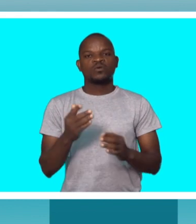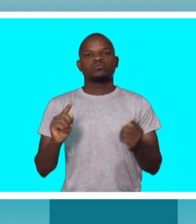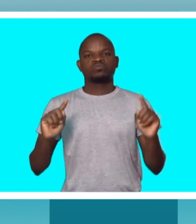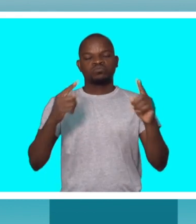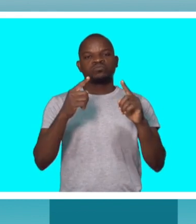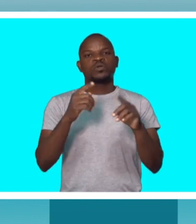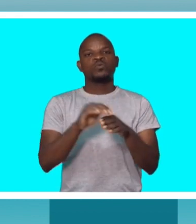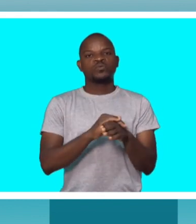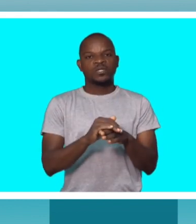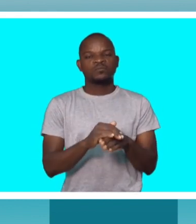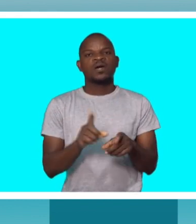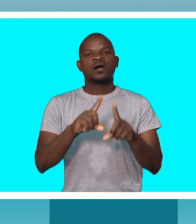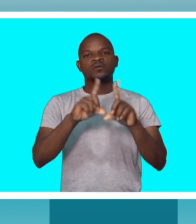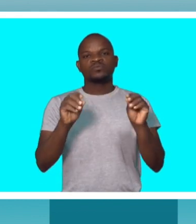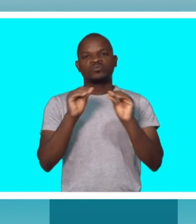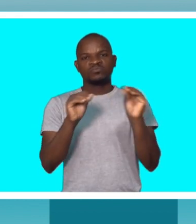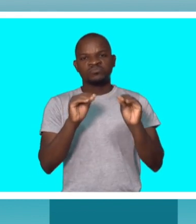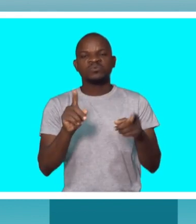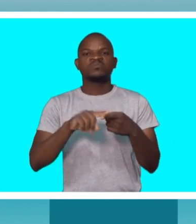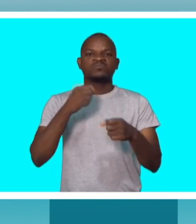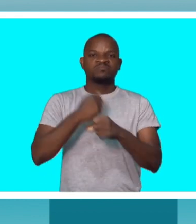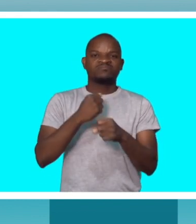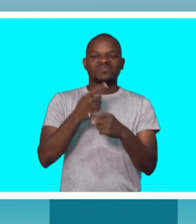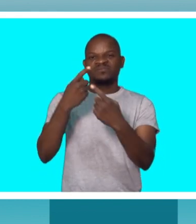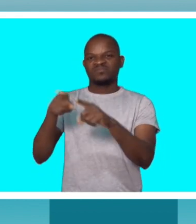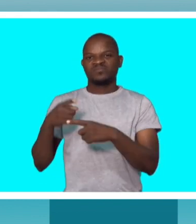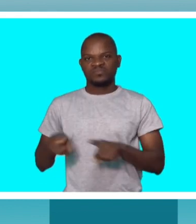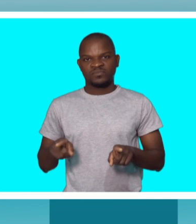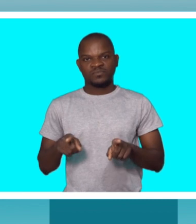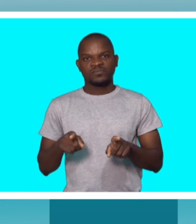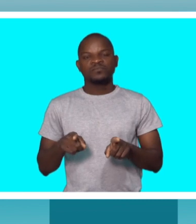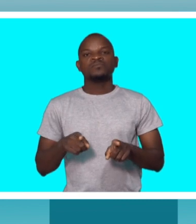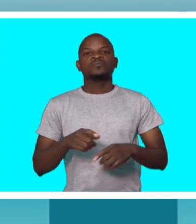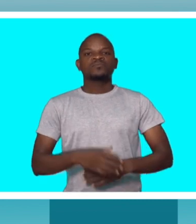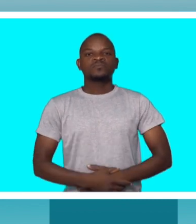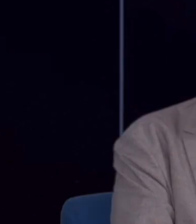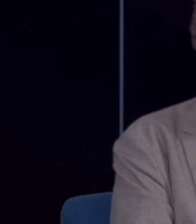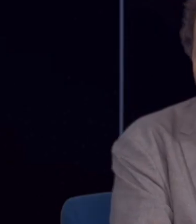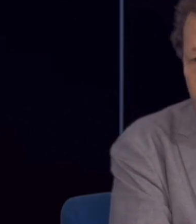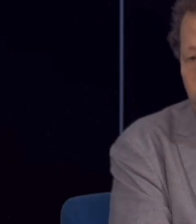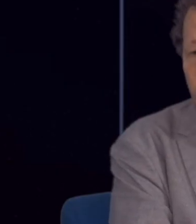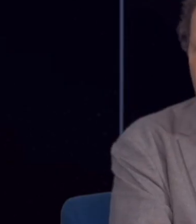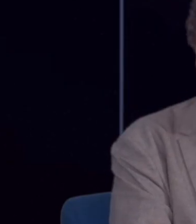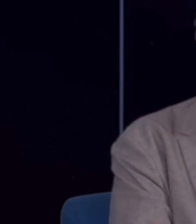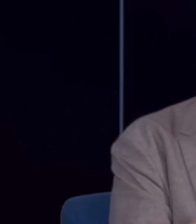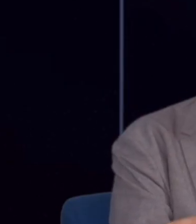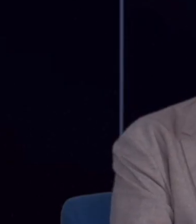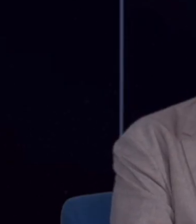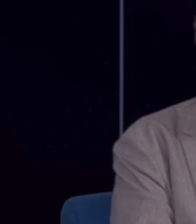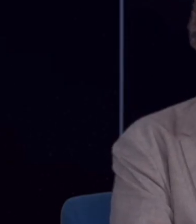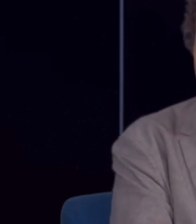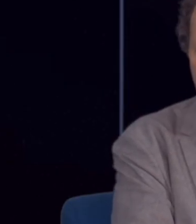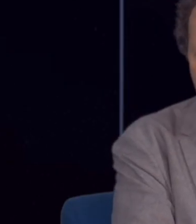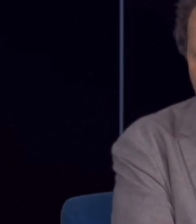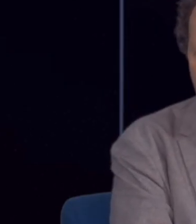mais digitalizada, quer na educação, acesso ao emprego e outras componentes da sociedade. Whether this is education